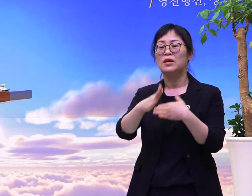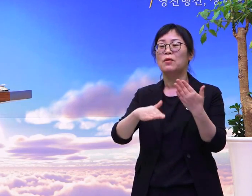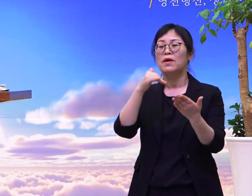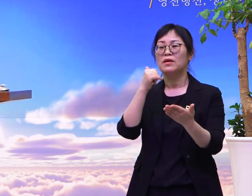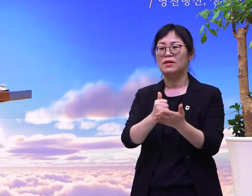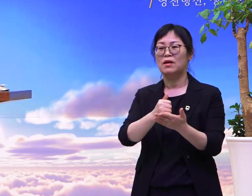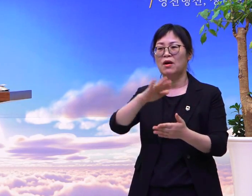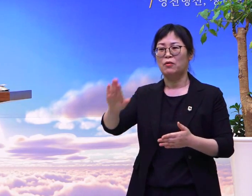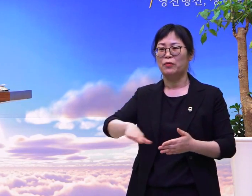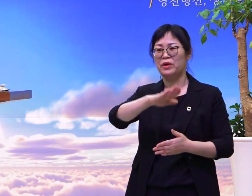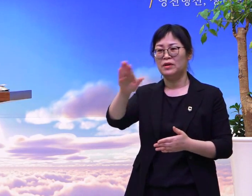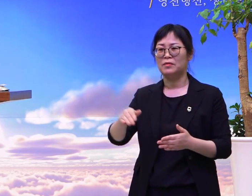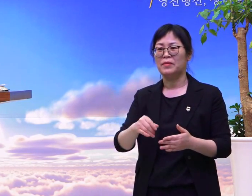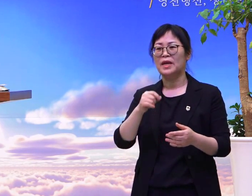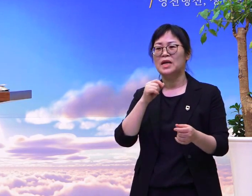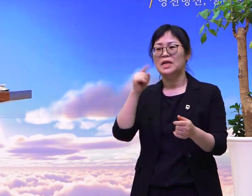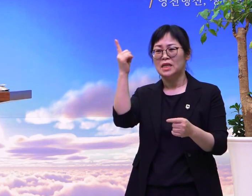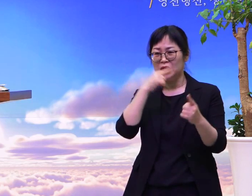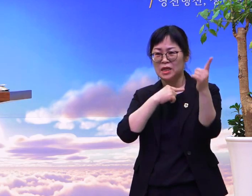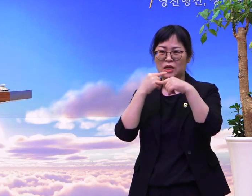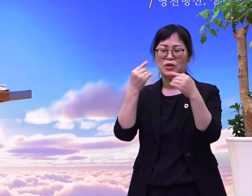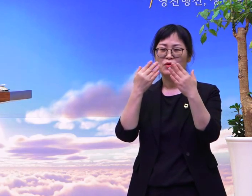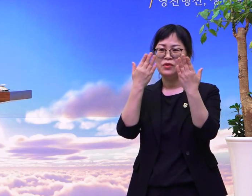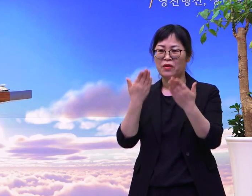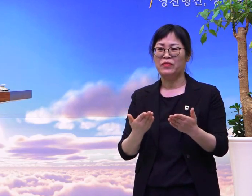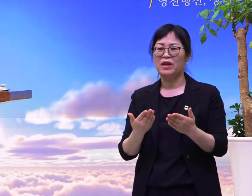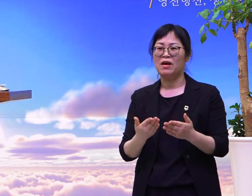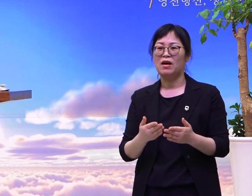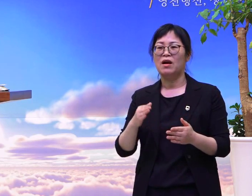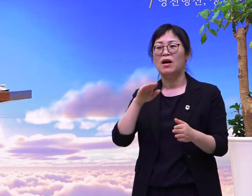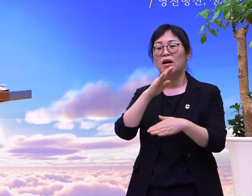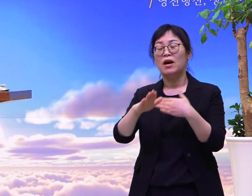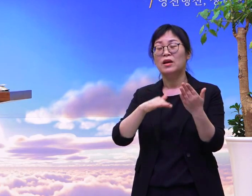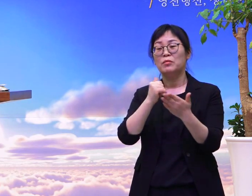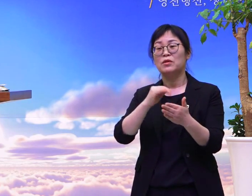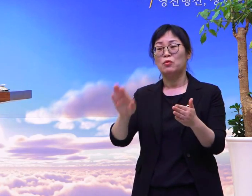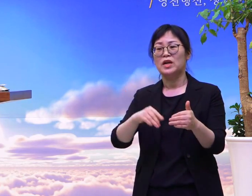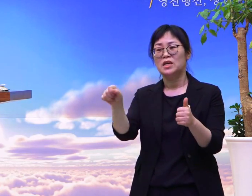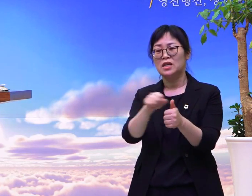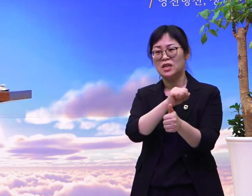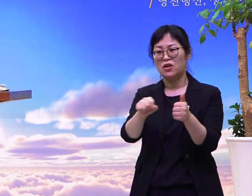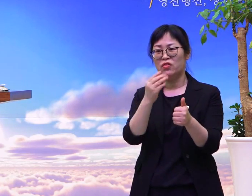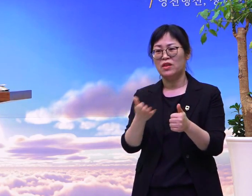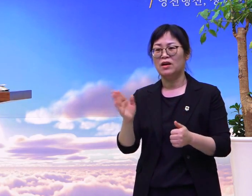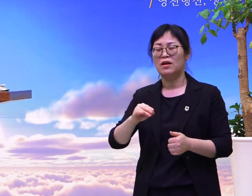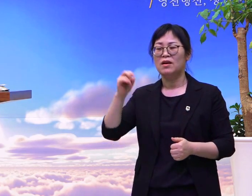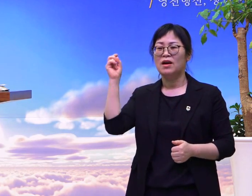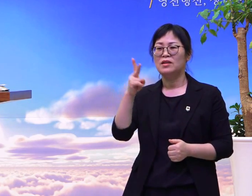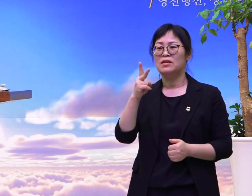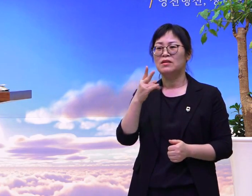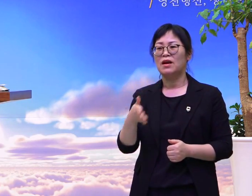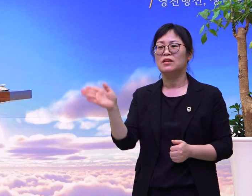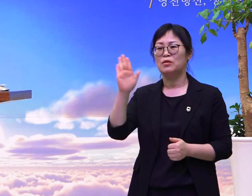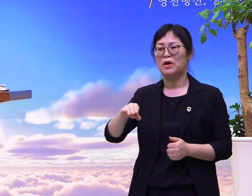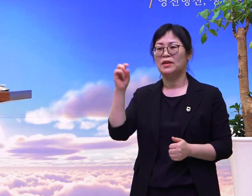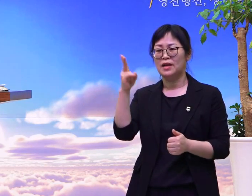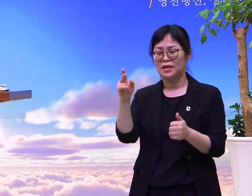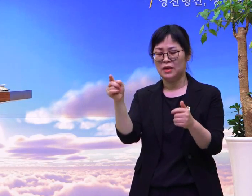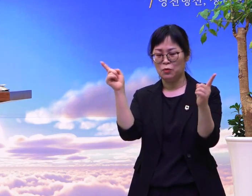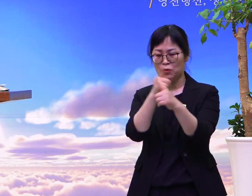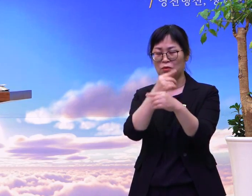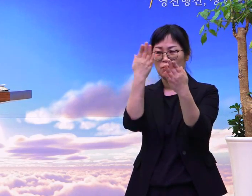여호와께서 우리를 찢으셨다. 여호와께서 우리를 치셨다. 그러나 우리를 도로 낫게 하실 것이고 싸매어